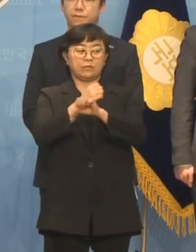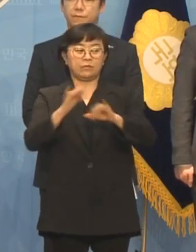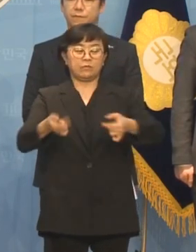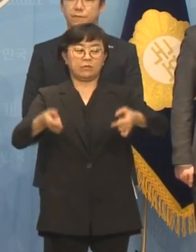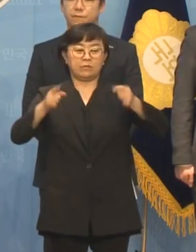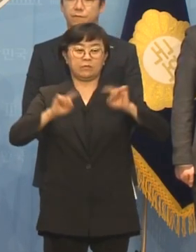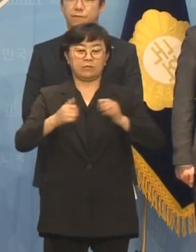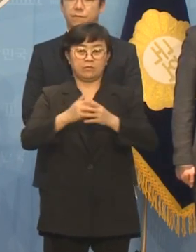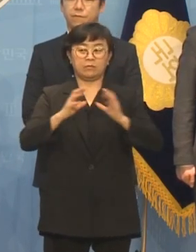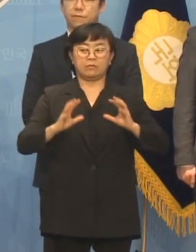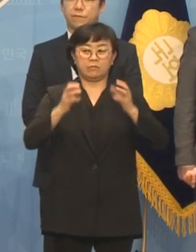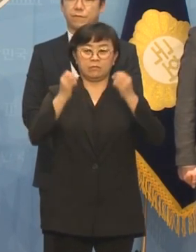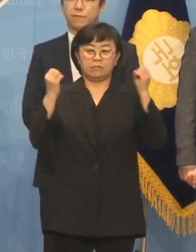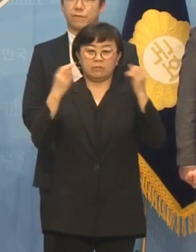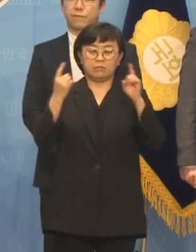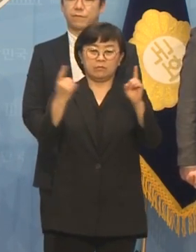함께하는